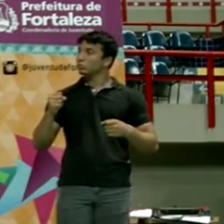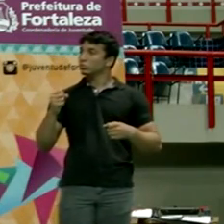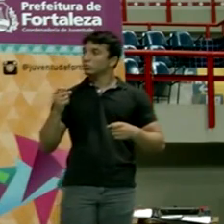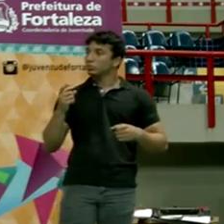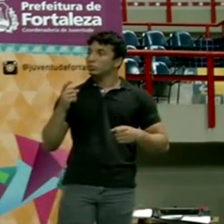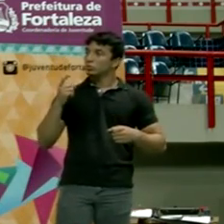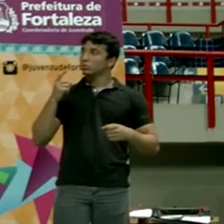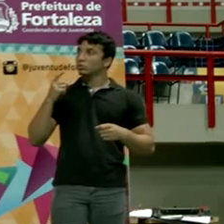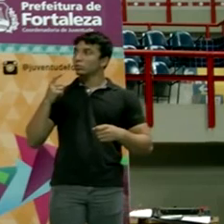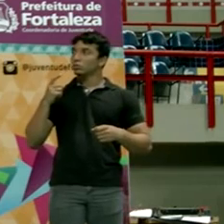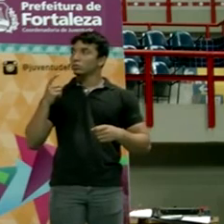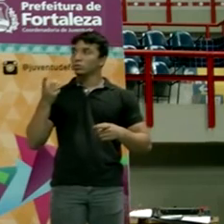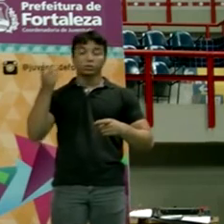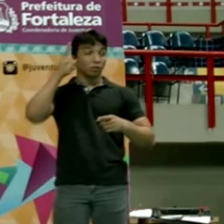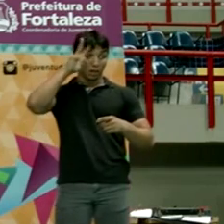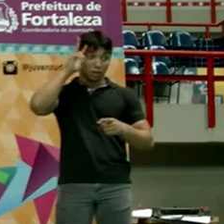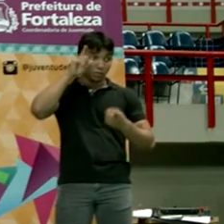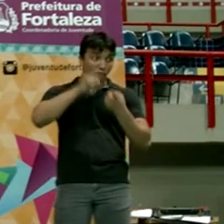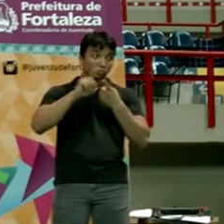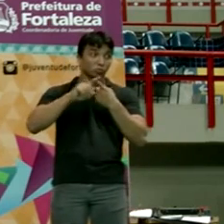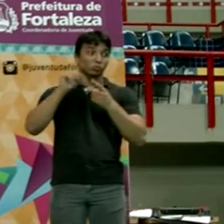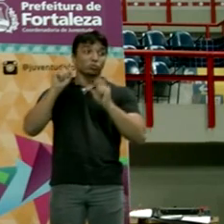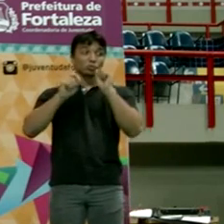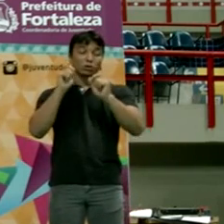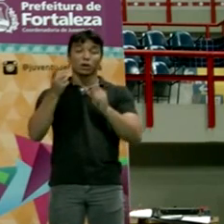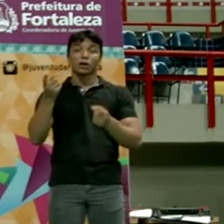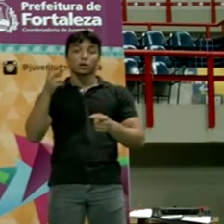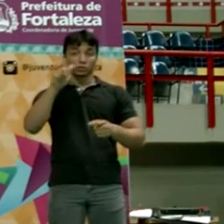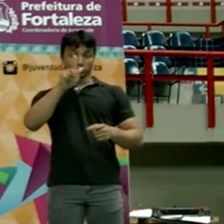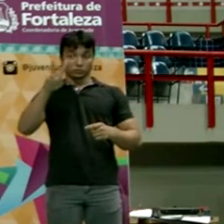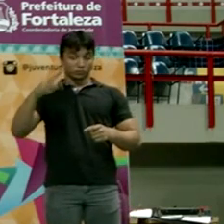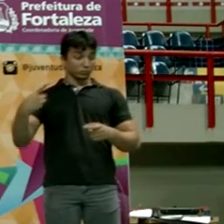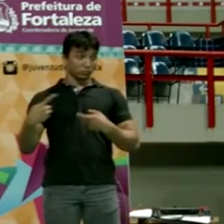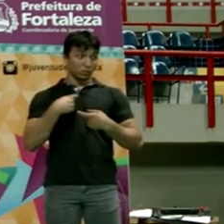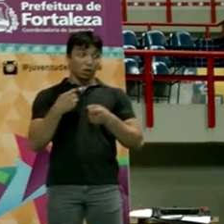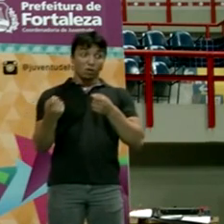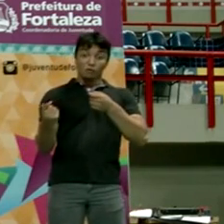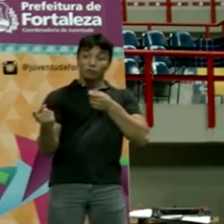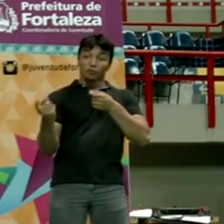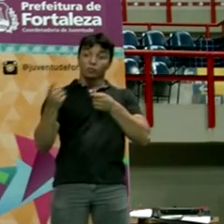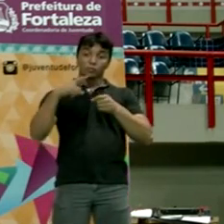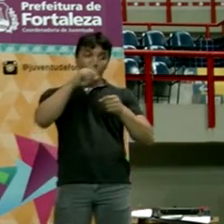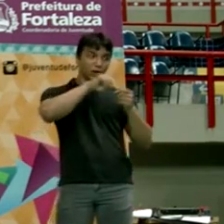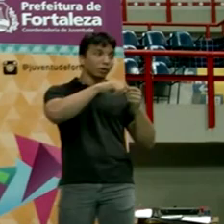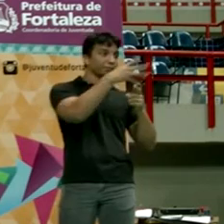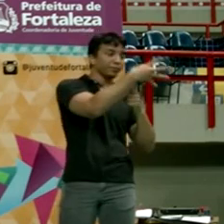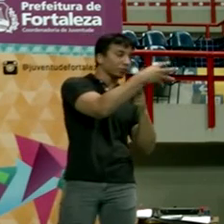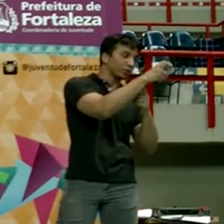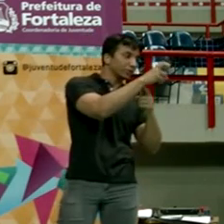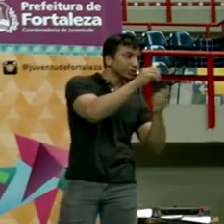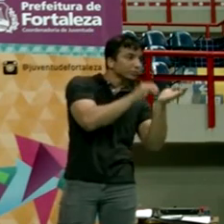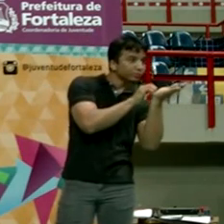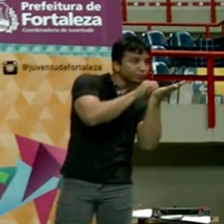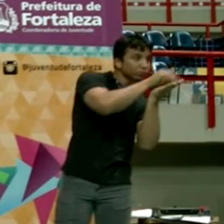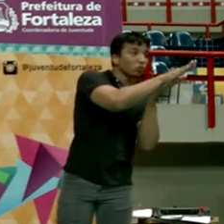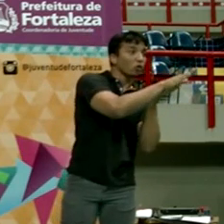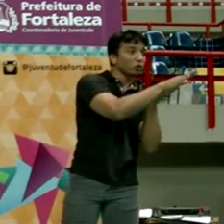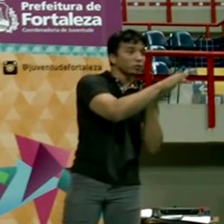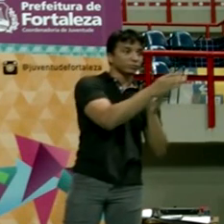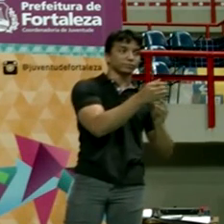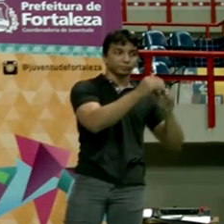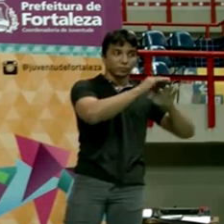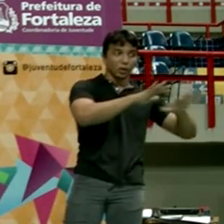Muito bem. Ele está lembrando que Getúlio foi derrubado em 45 pelos